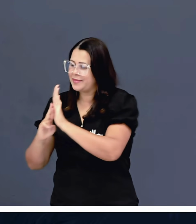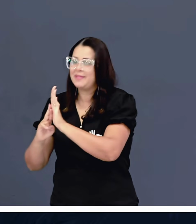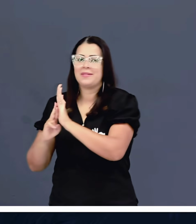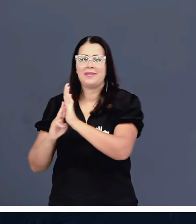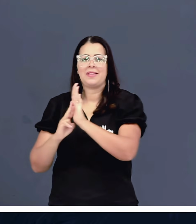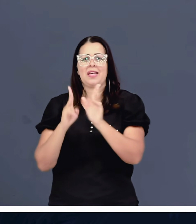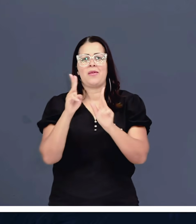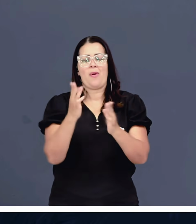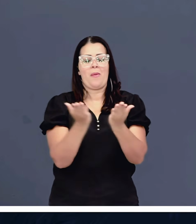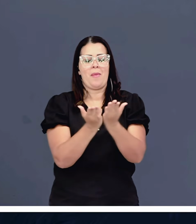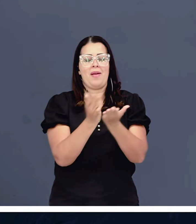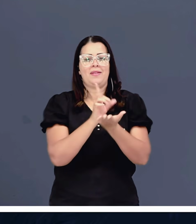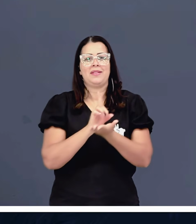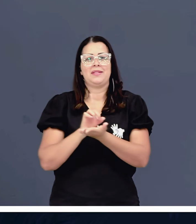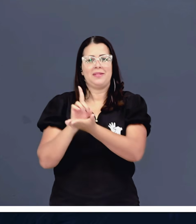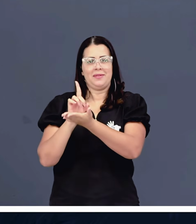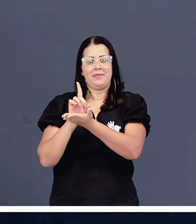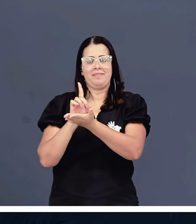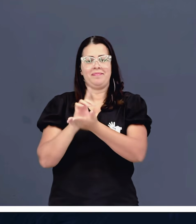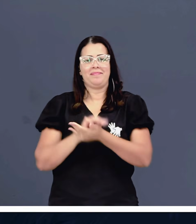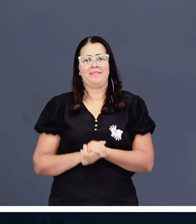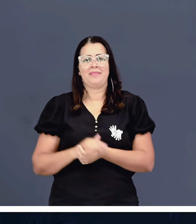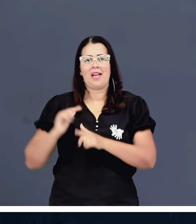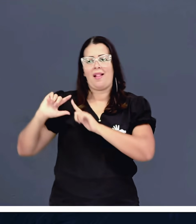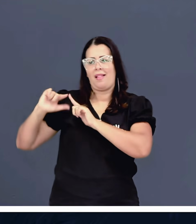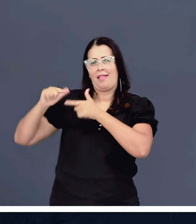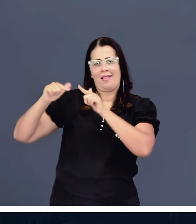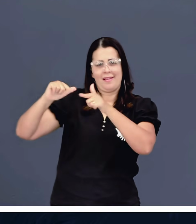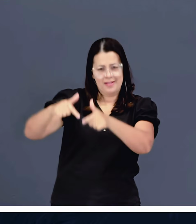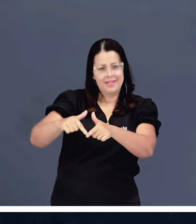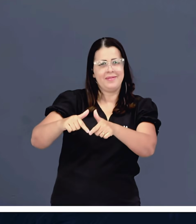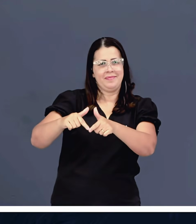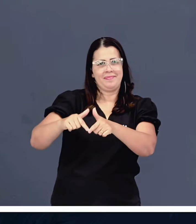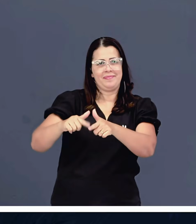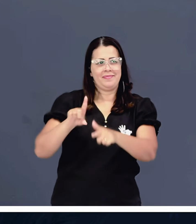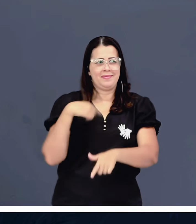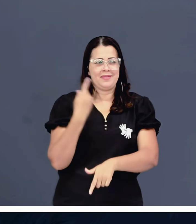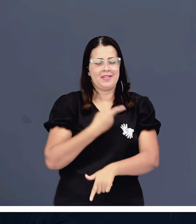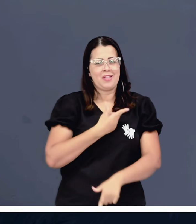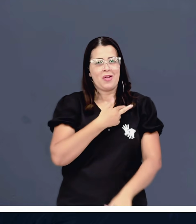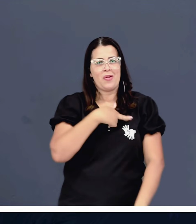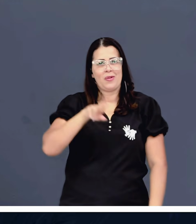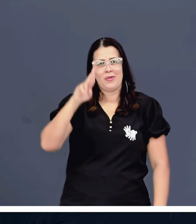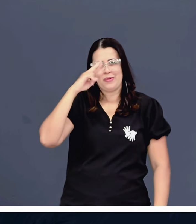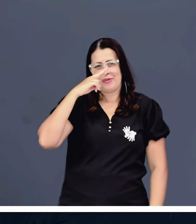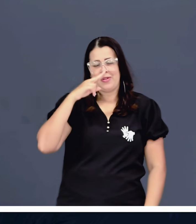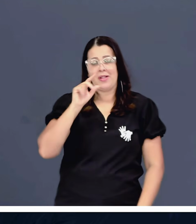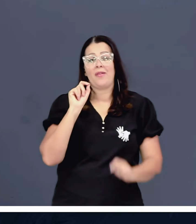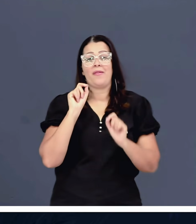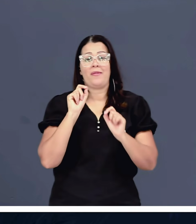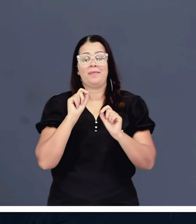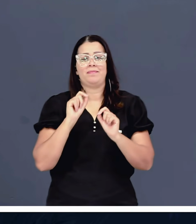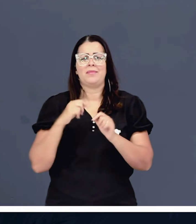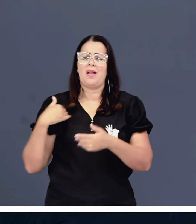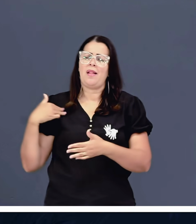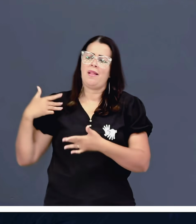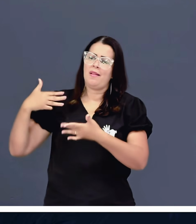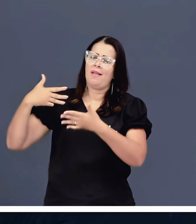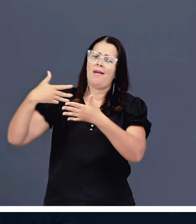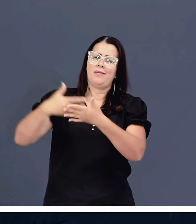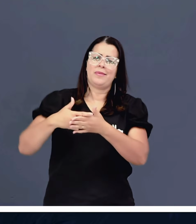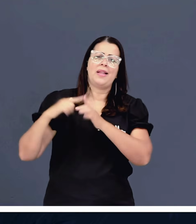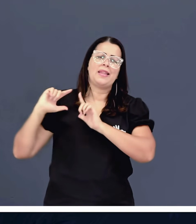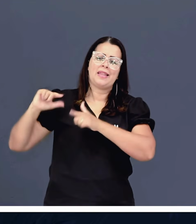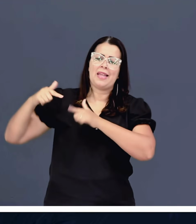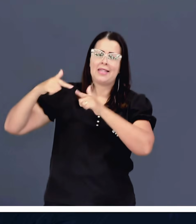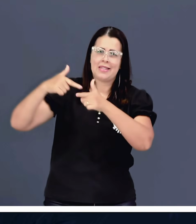a palavra diz que requeria a tradição. Então nós, cristãos, nós continuamos essa